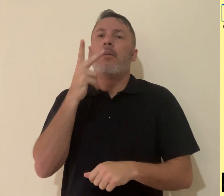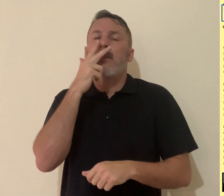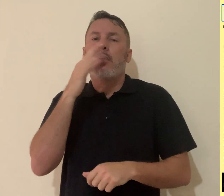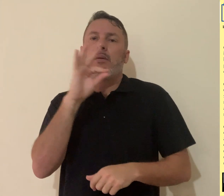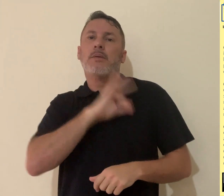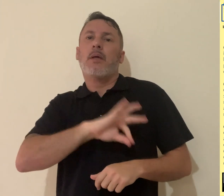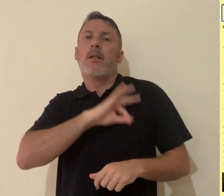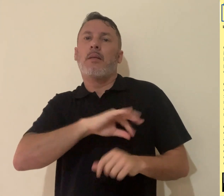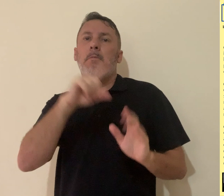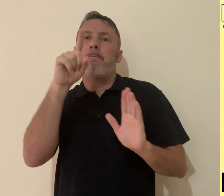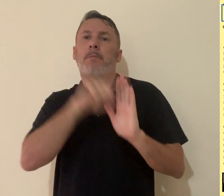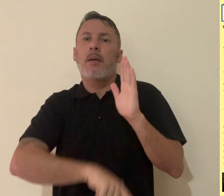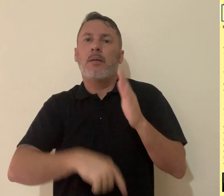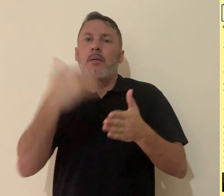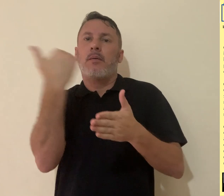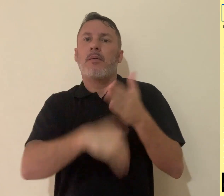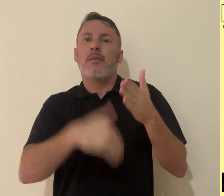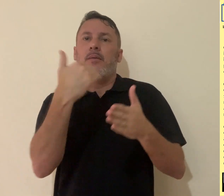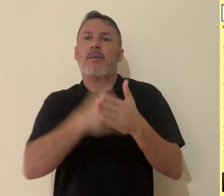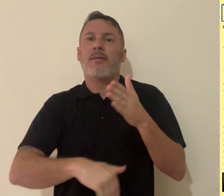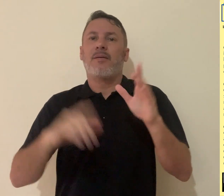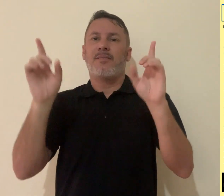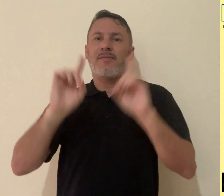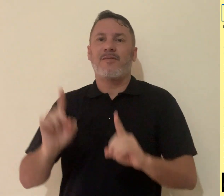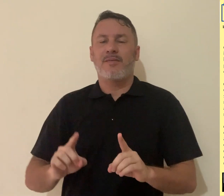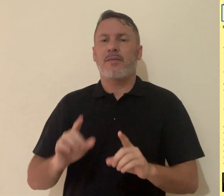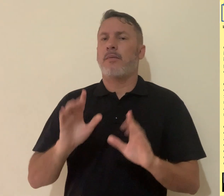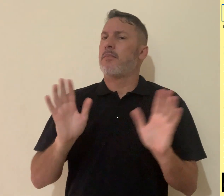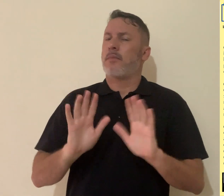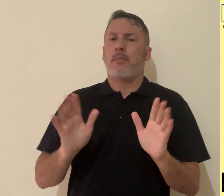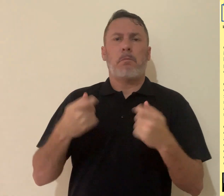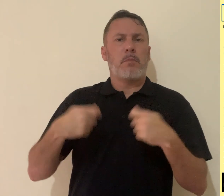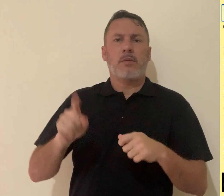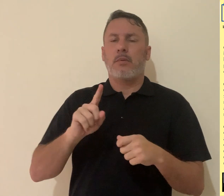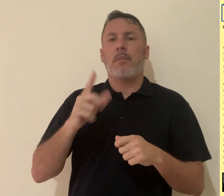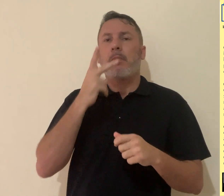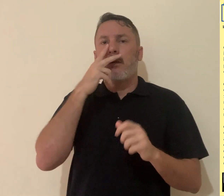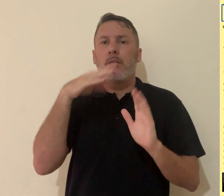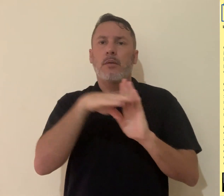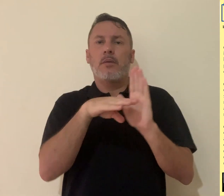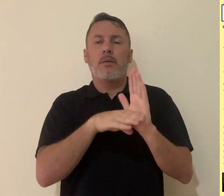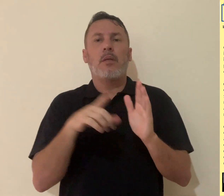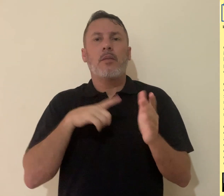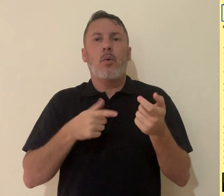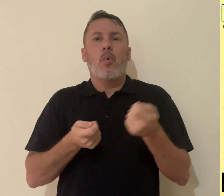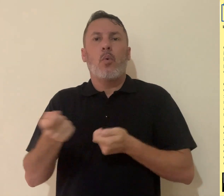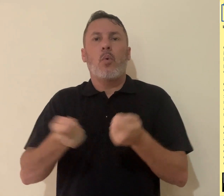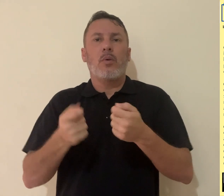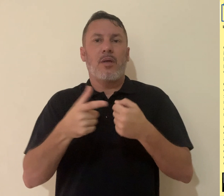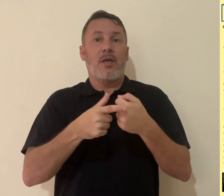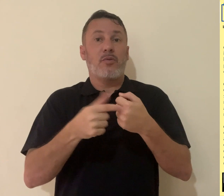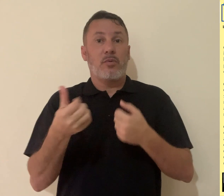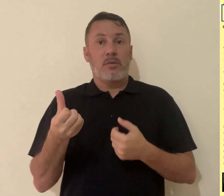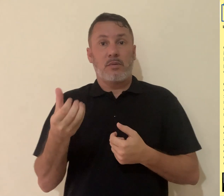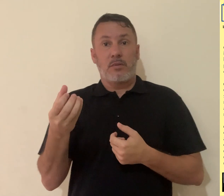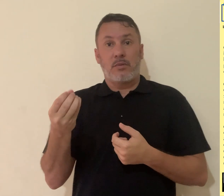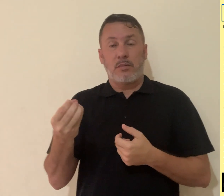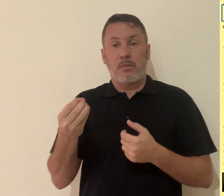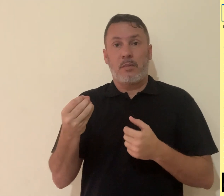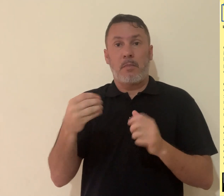prestação de serviço não implica em redução de remuneração dos trabalhadores por aplicação analógica do